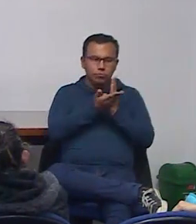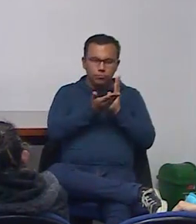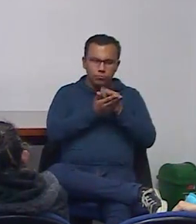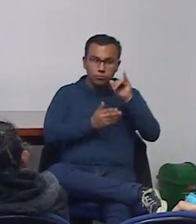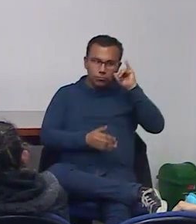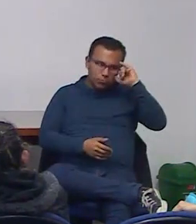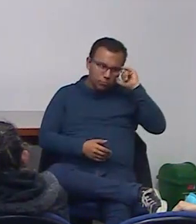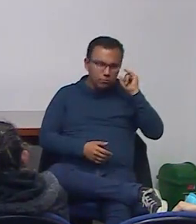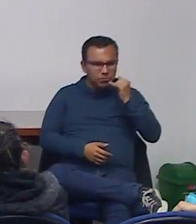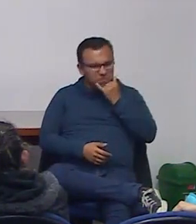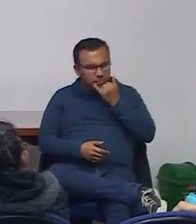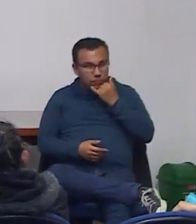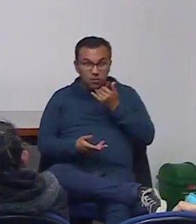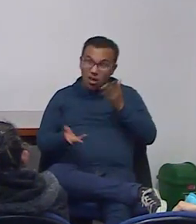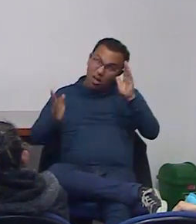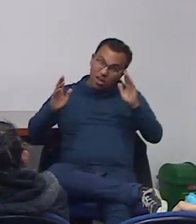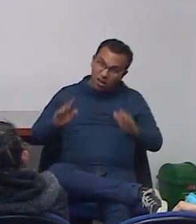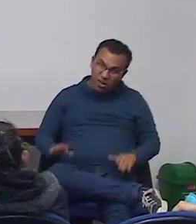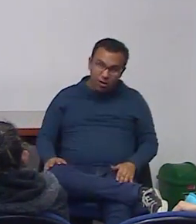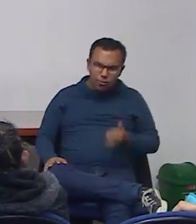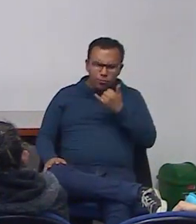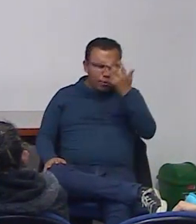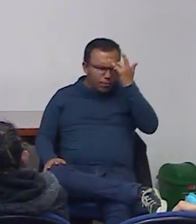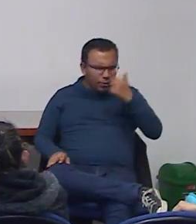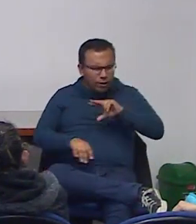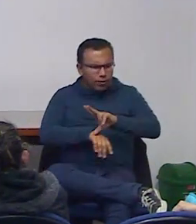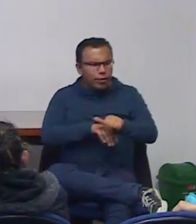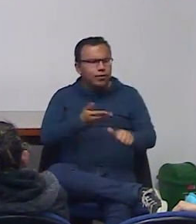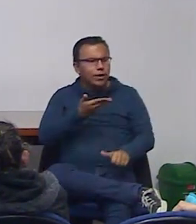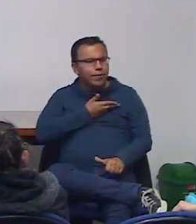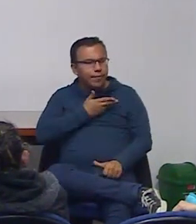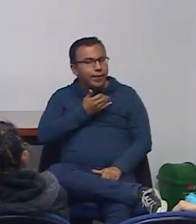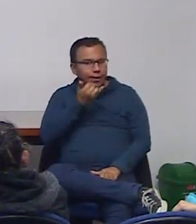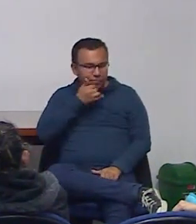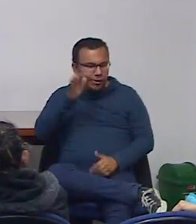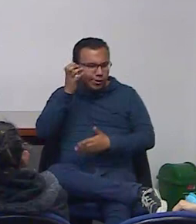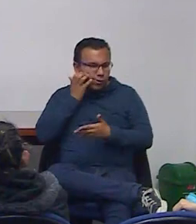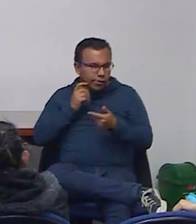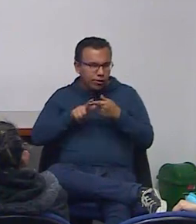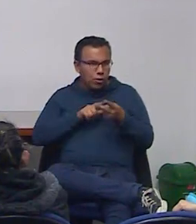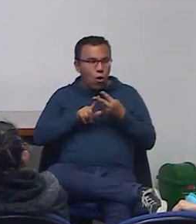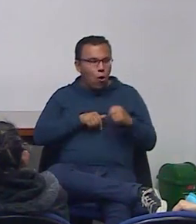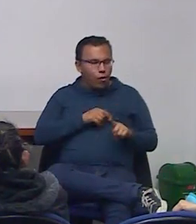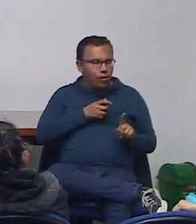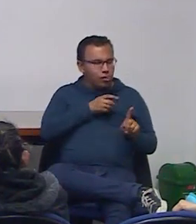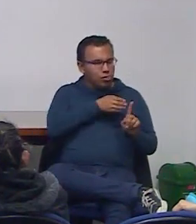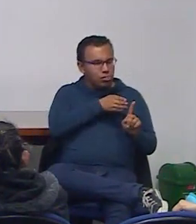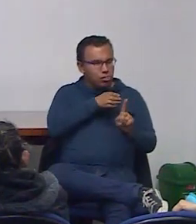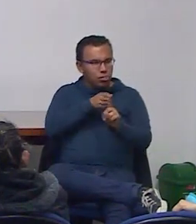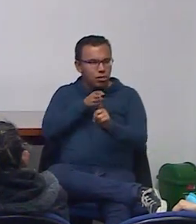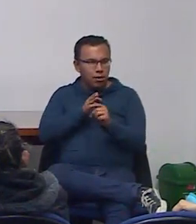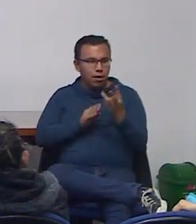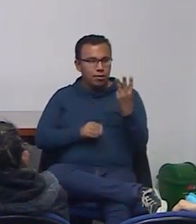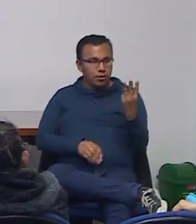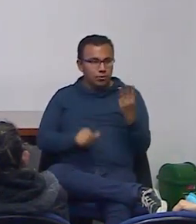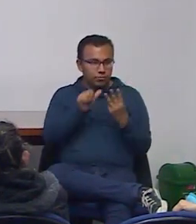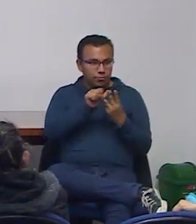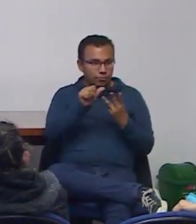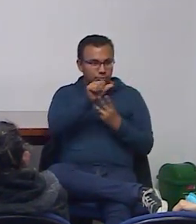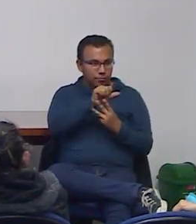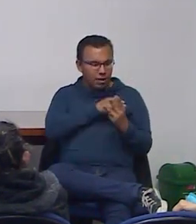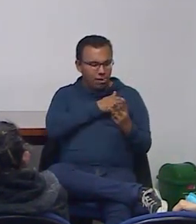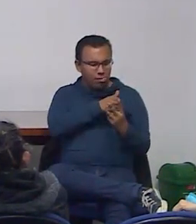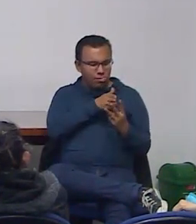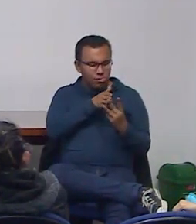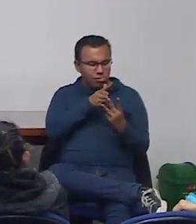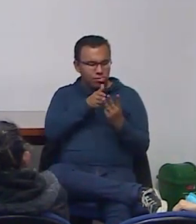donde Bueno qué es lo que pasa entonces porque usted está robándole a la mamá o por qué está ya eh cayéndole a tres viejas o por qué está sí como cosas por el